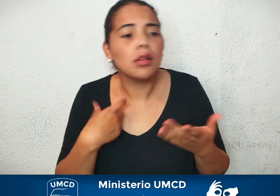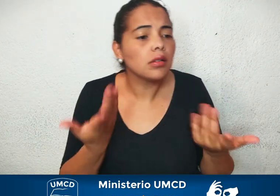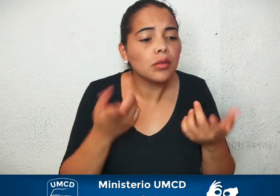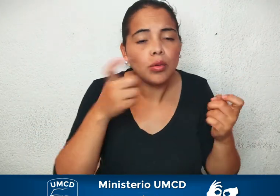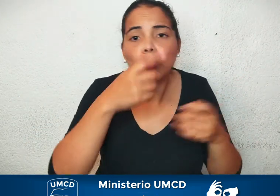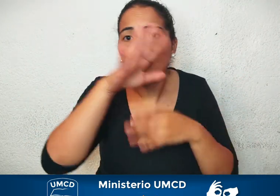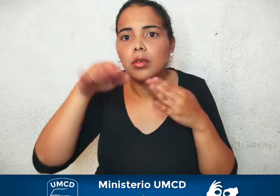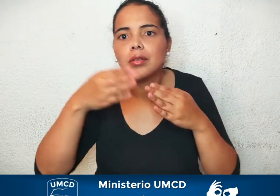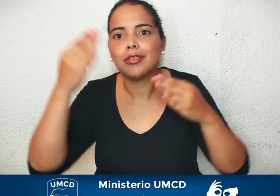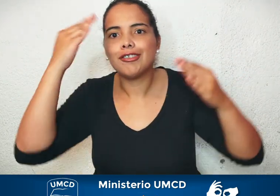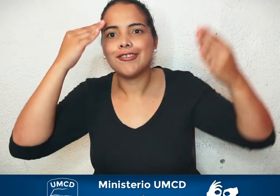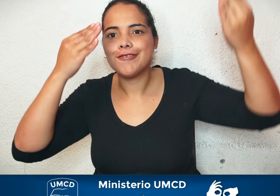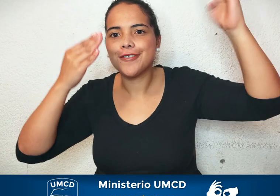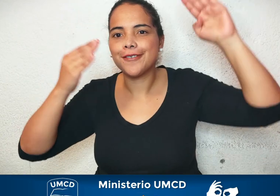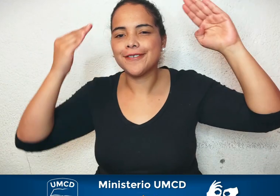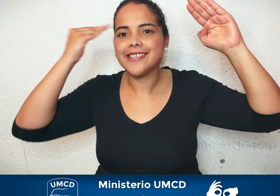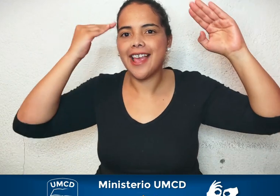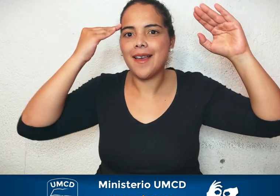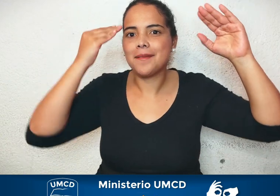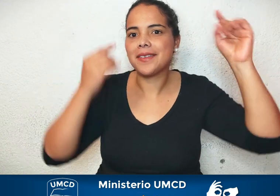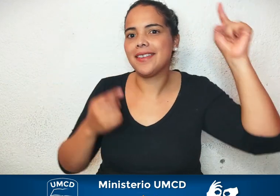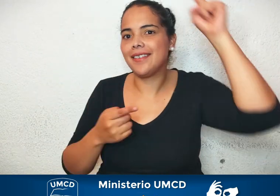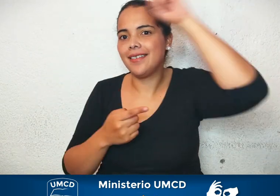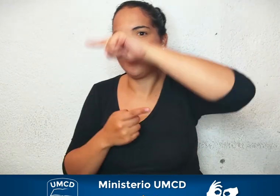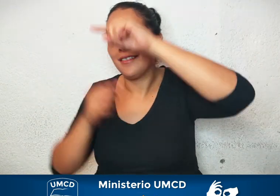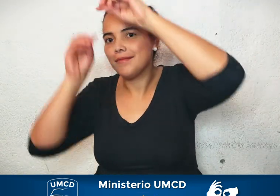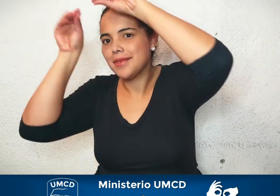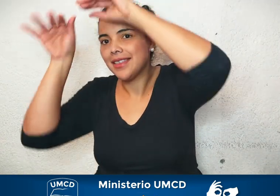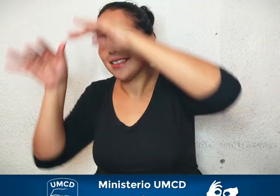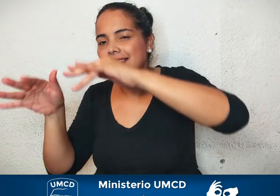la benéfica mano de Dios sobre él.